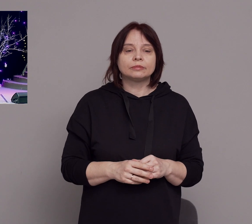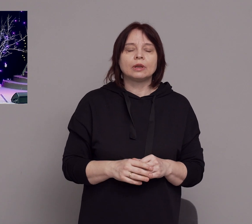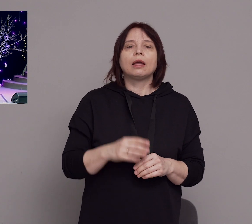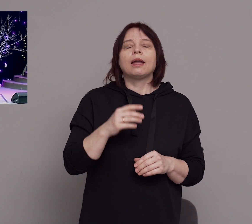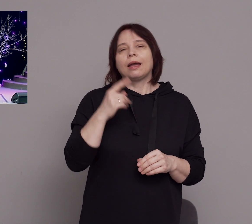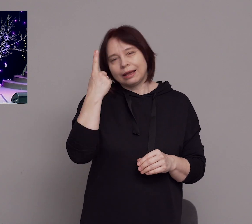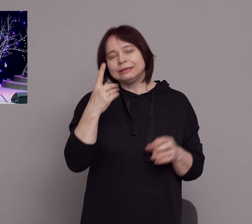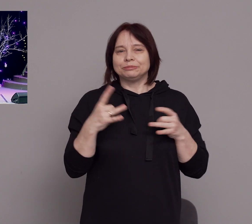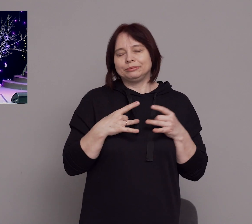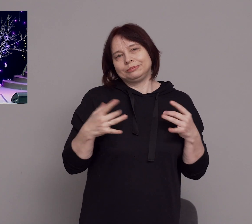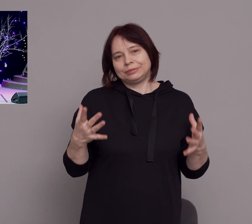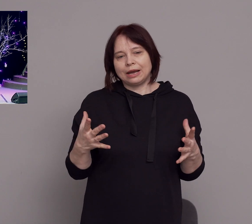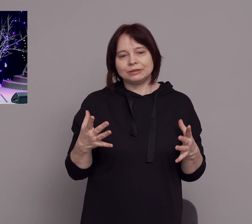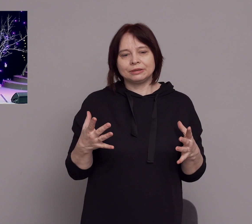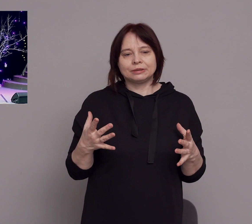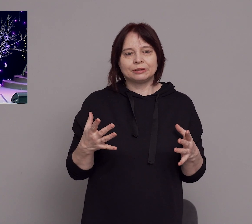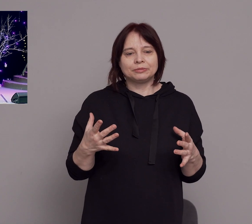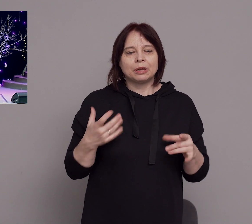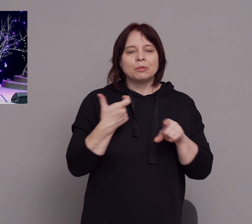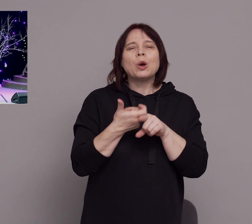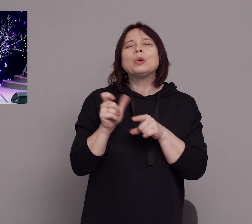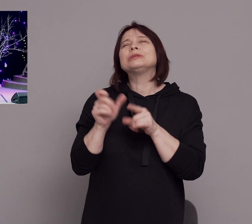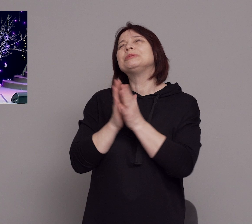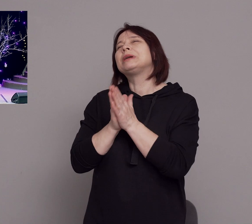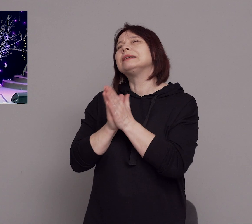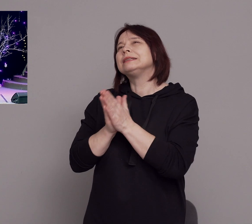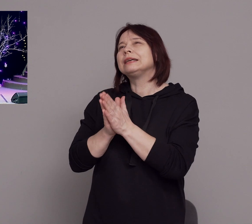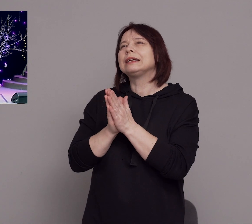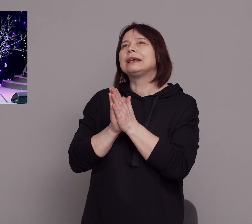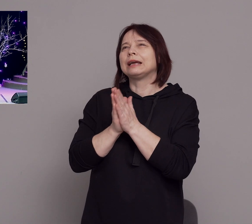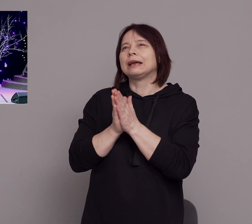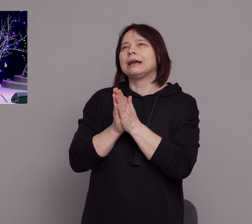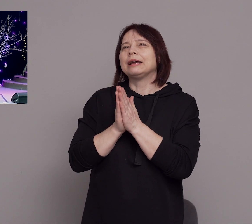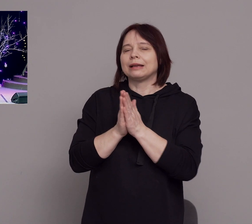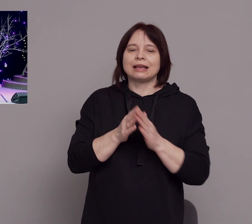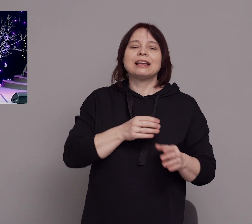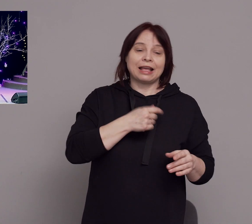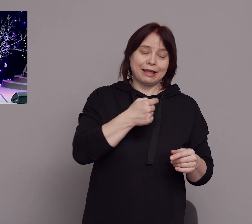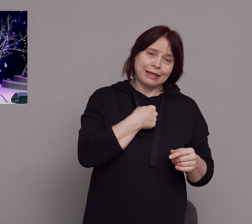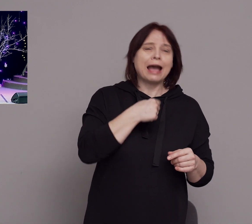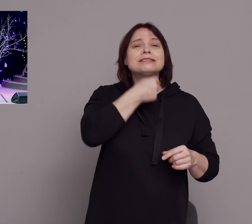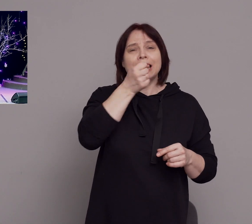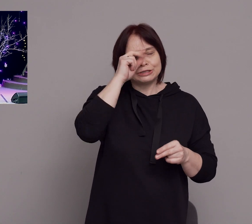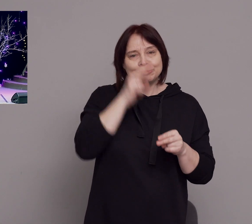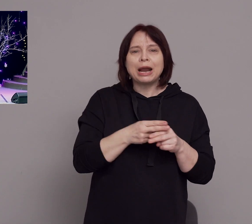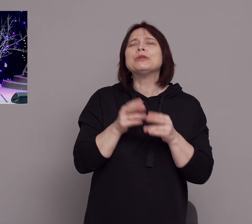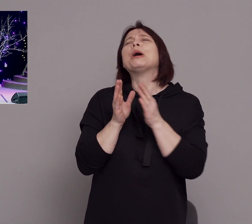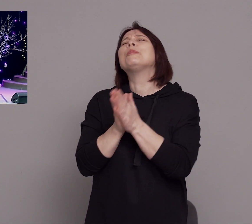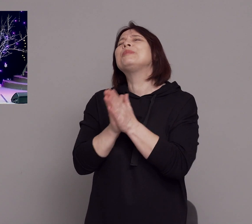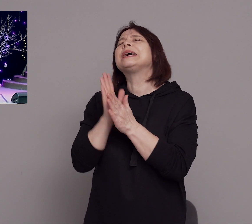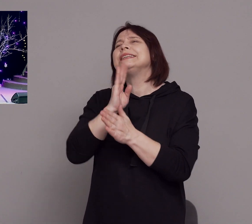из праздников мы очень просили родителей купить, мы с моим старшим братом очень просили родителей купить